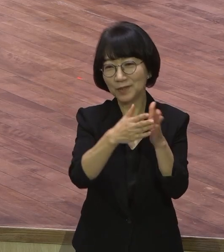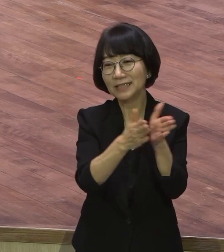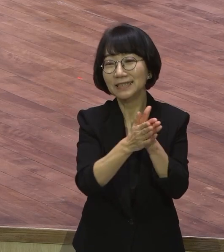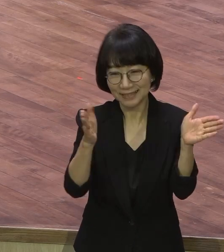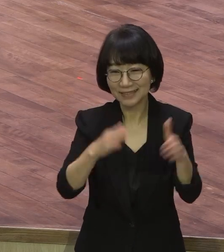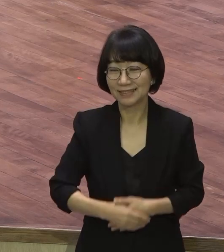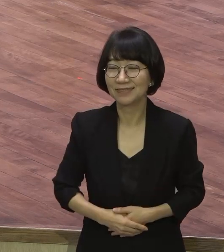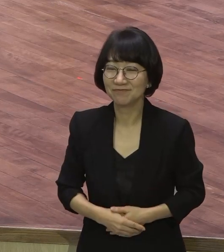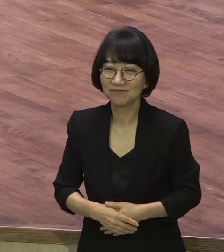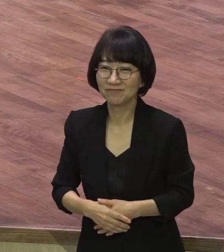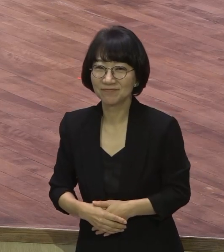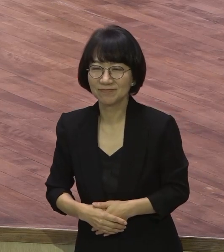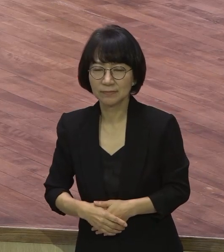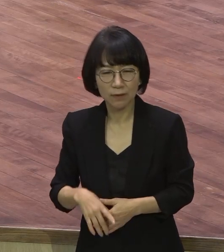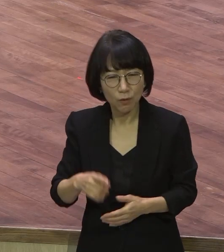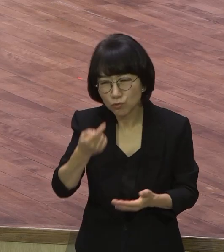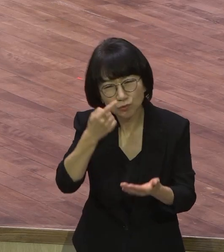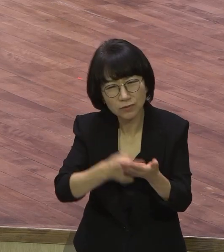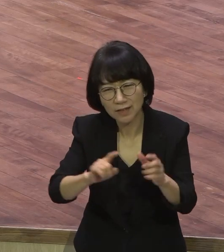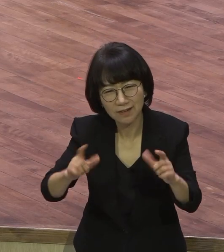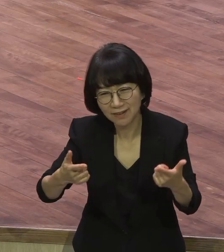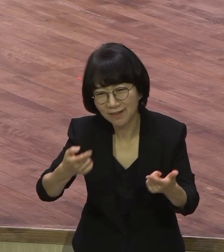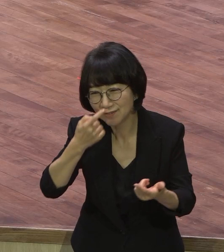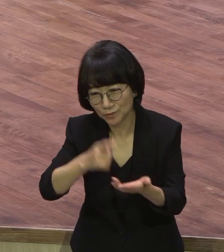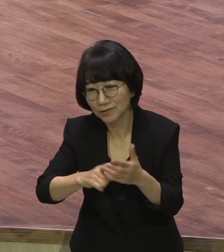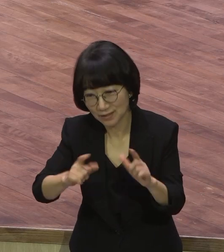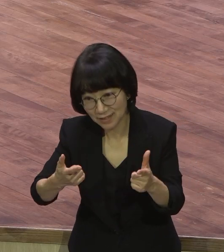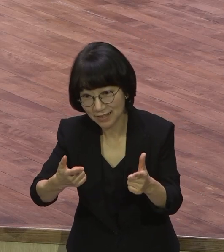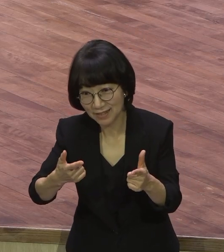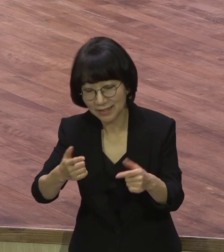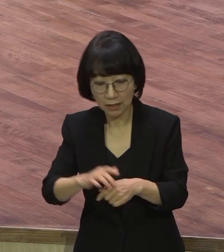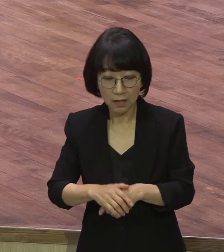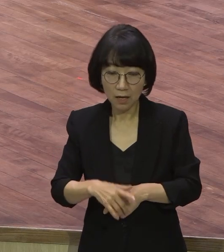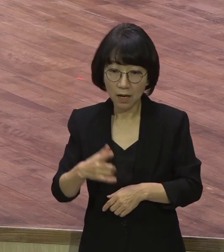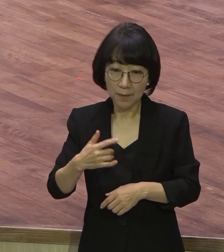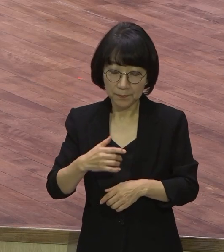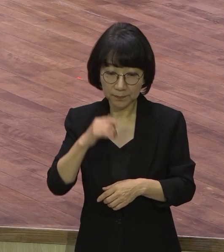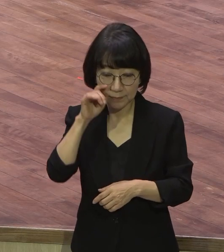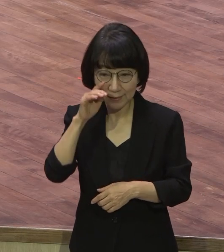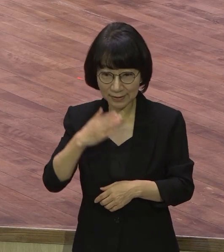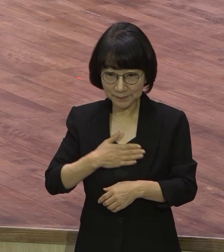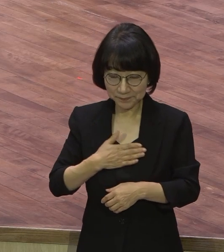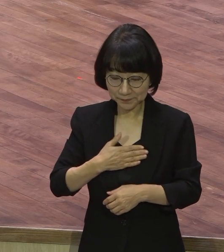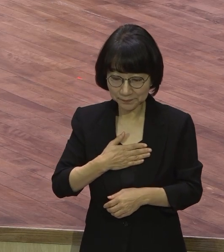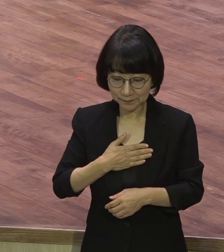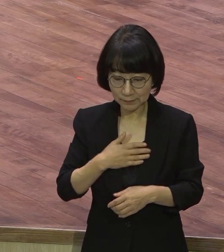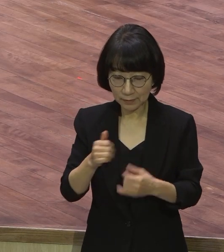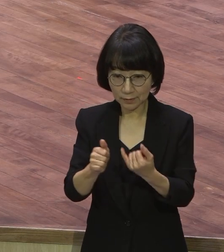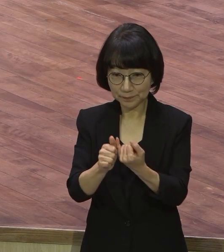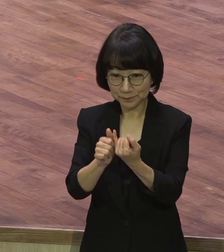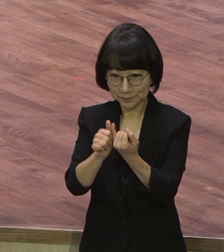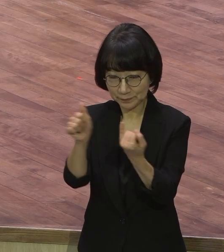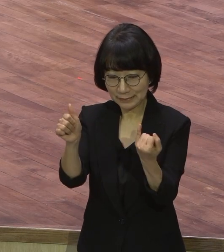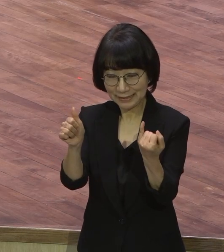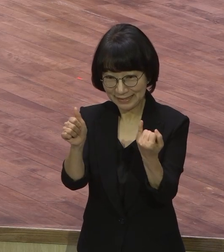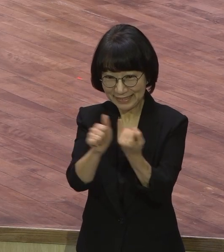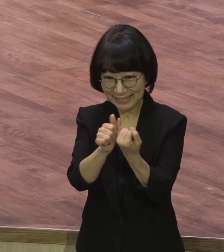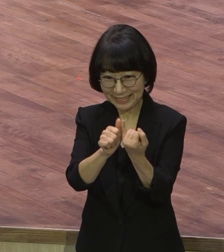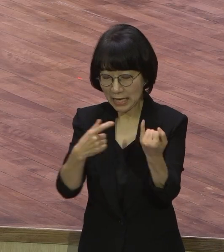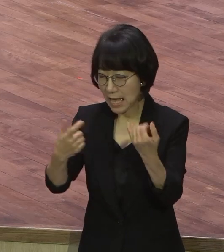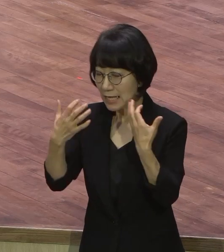그게 쉬운 게 아닙니다. 그 당시에 우리 집사람이요 질문도 안 했어요. 집련아